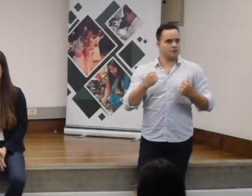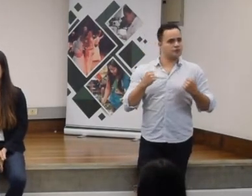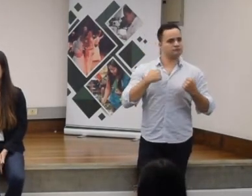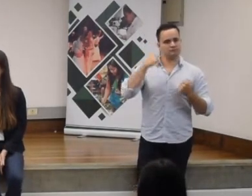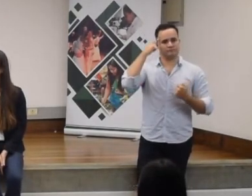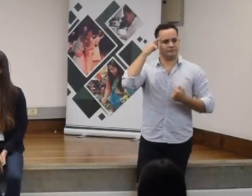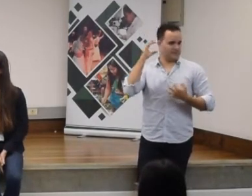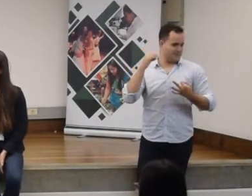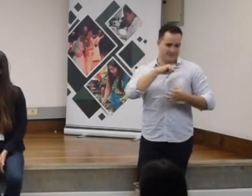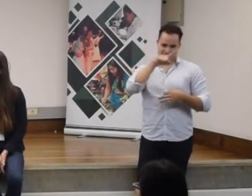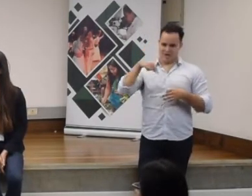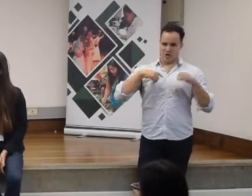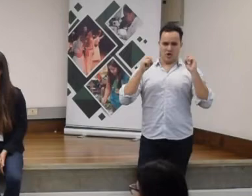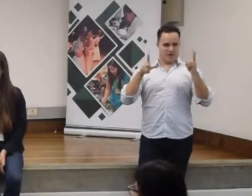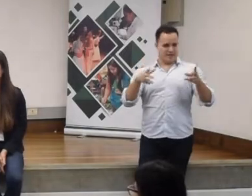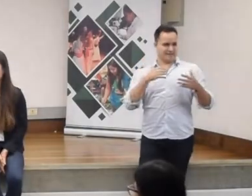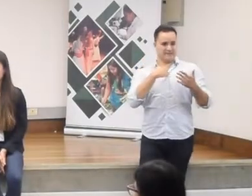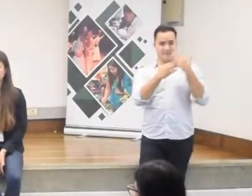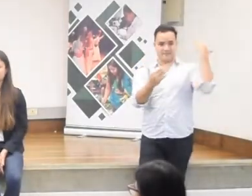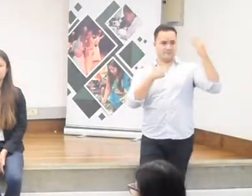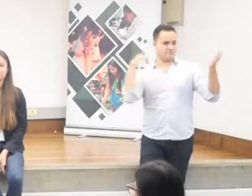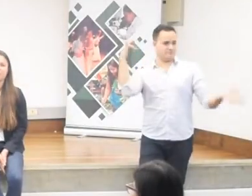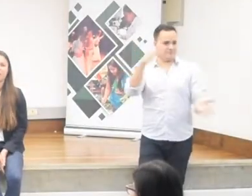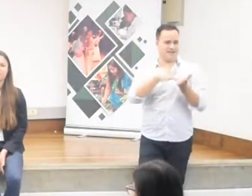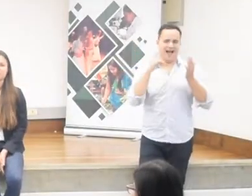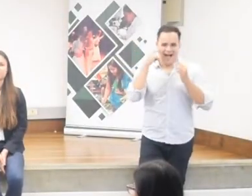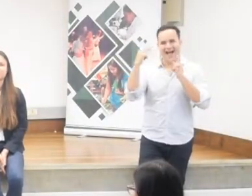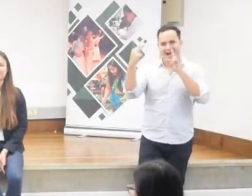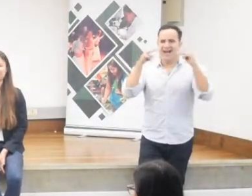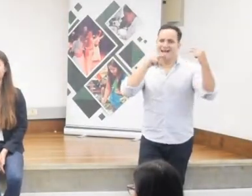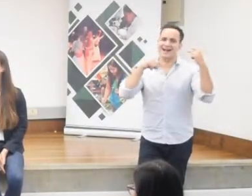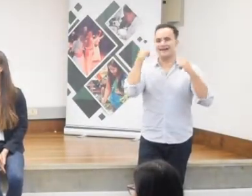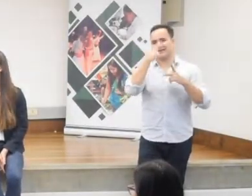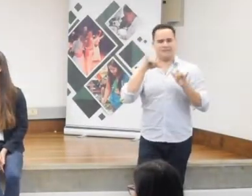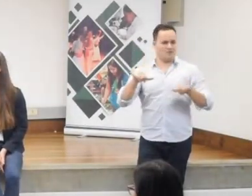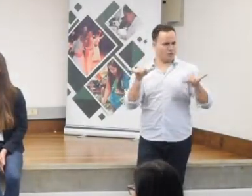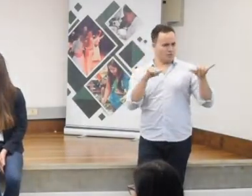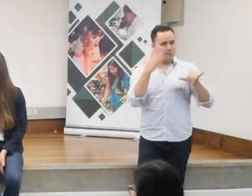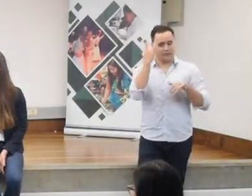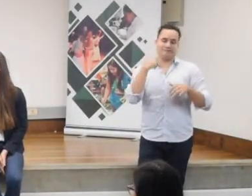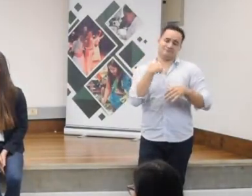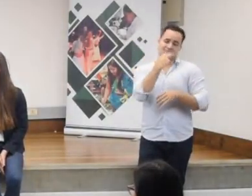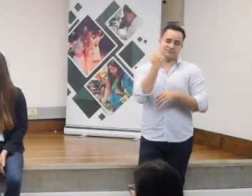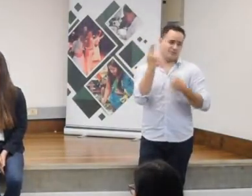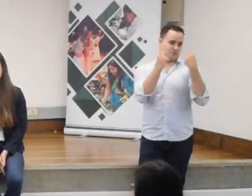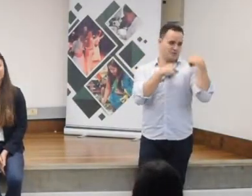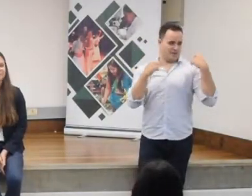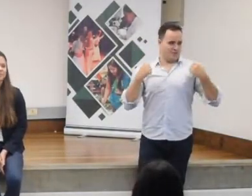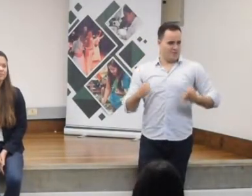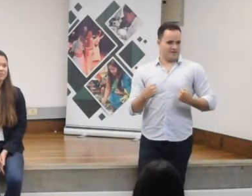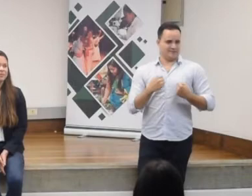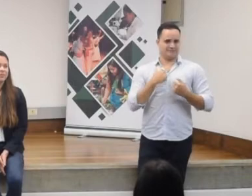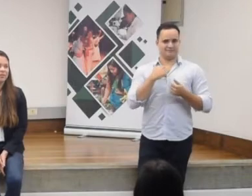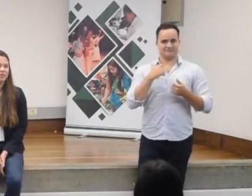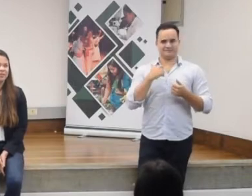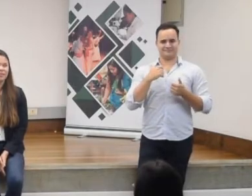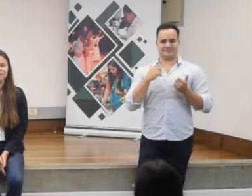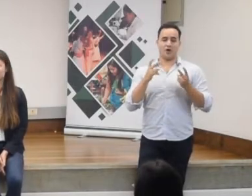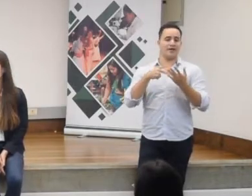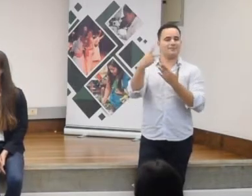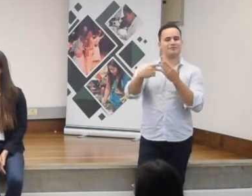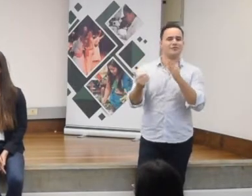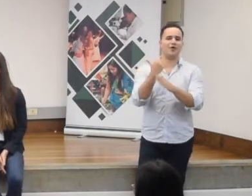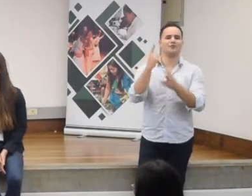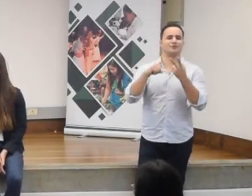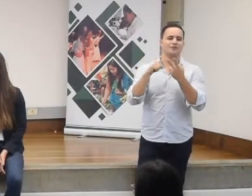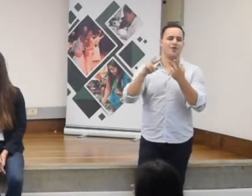y donde nos pongan, uno se termina encontrando con los mismos compañeros, porque no es cierto, con otro nombre, con otro proyecto, con